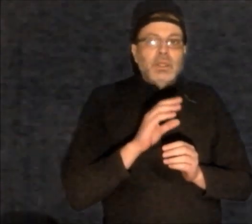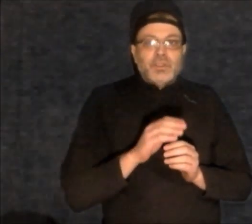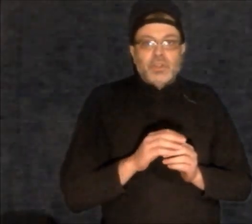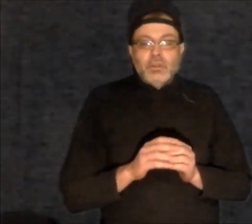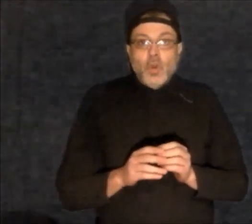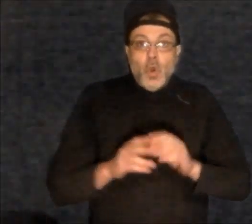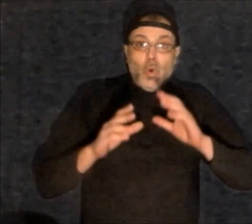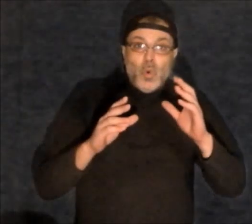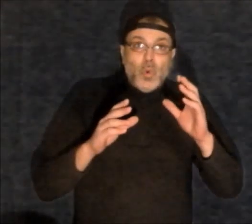جميلة جدا،